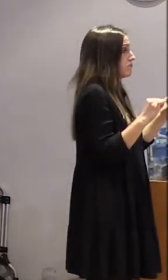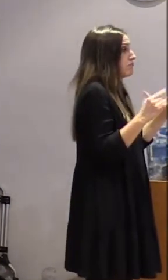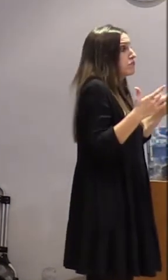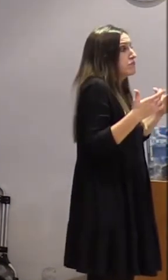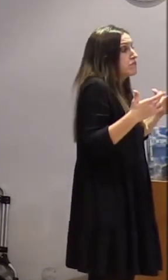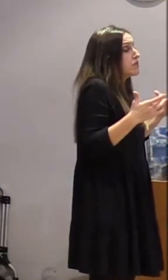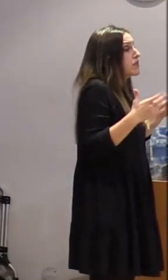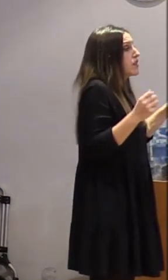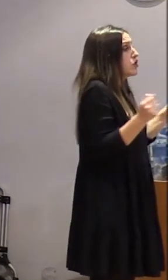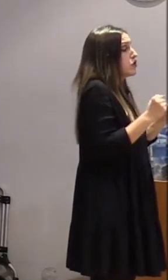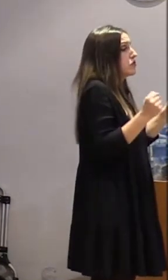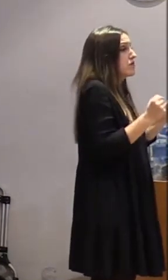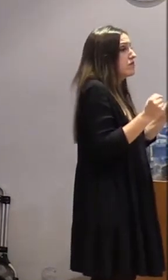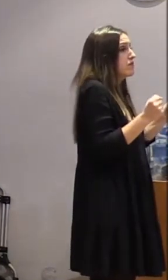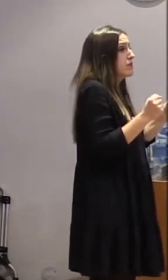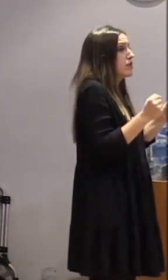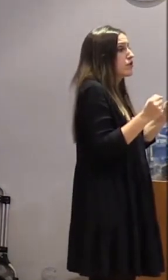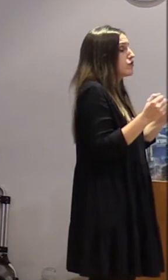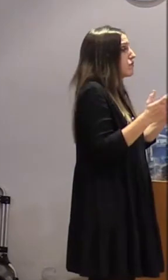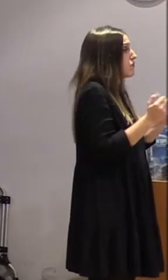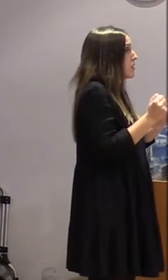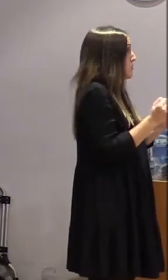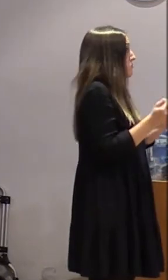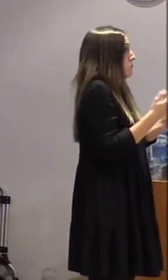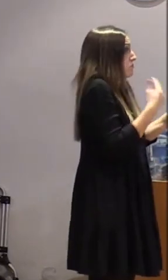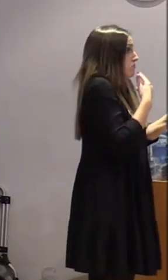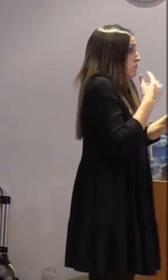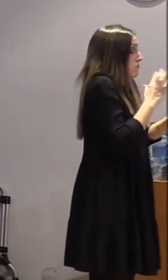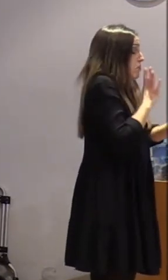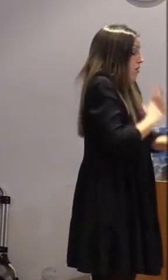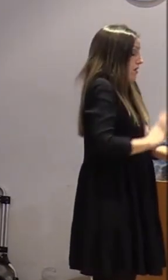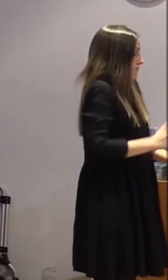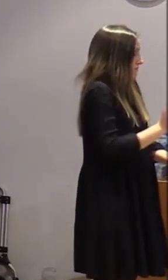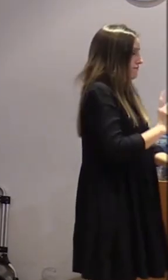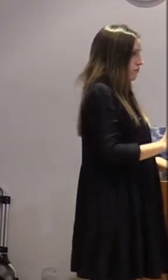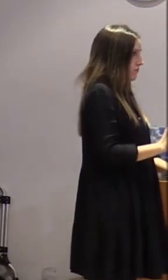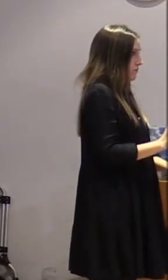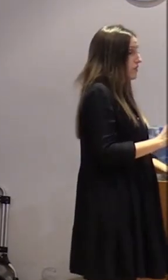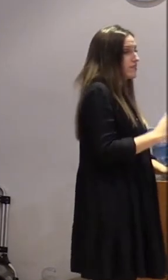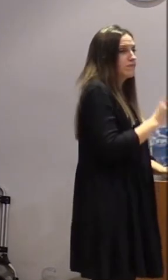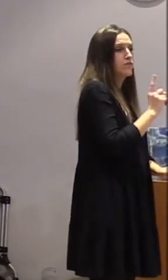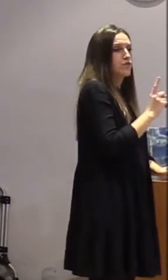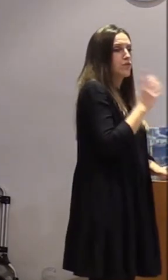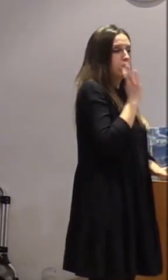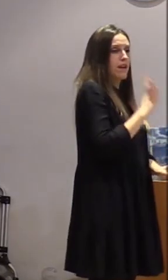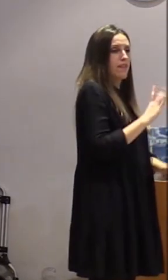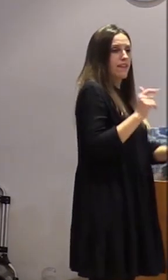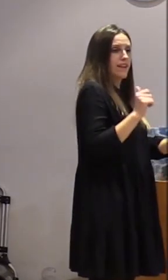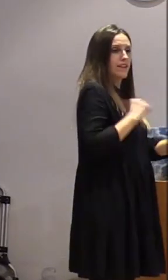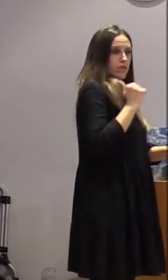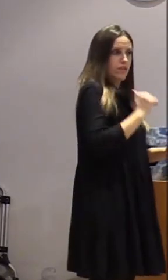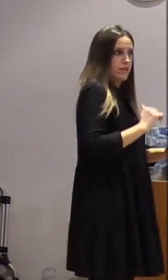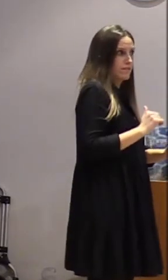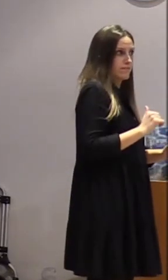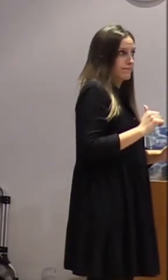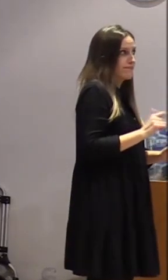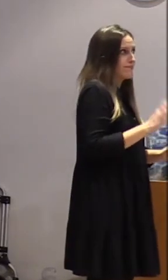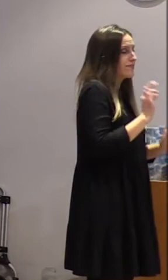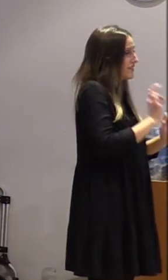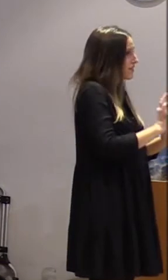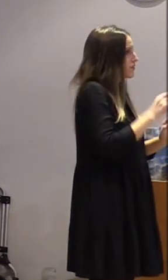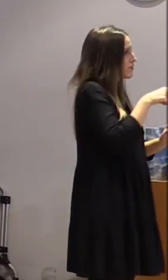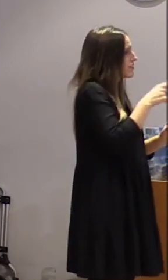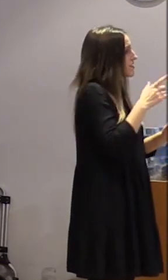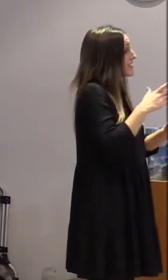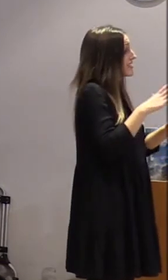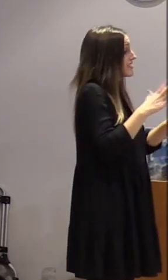noticias de inviernos muy fríos. Es decir, que no parece una casualidad que justo en esa